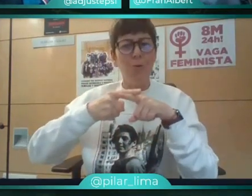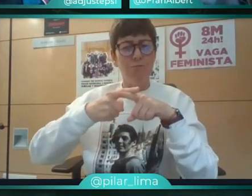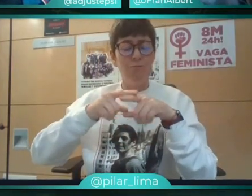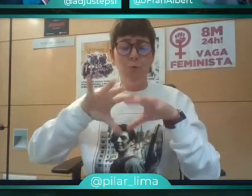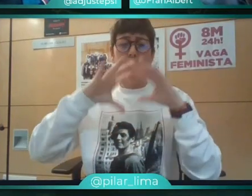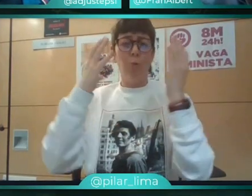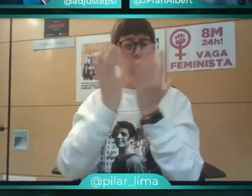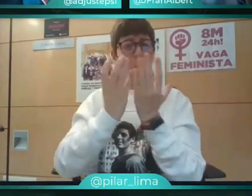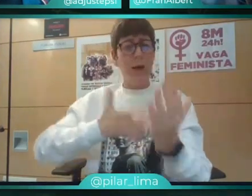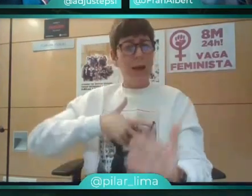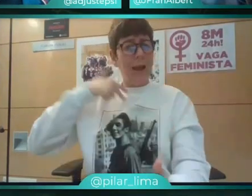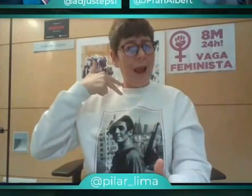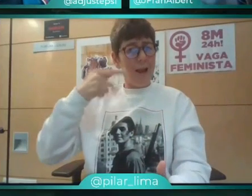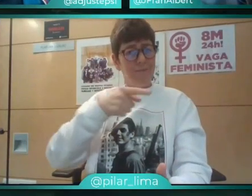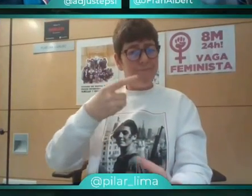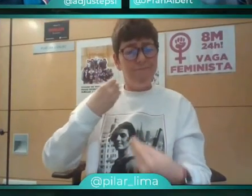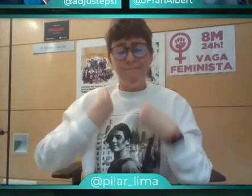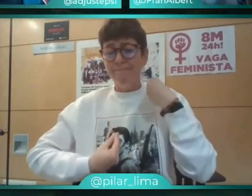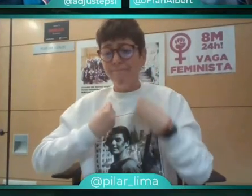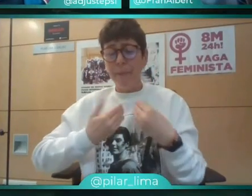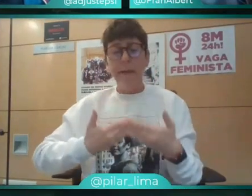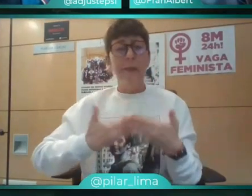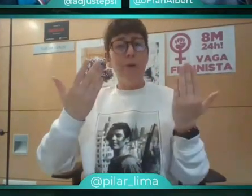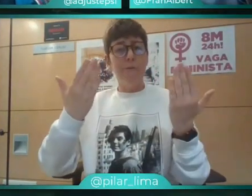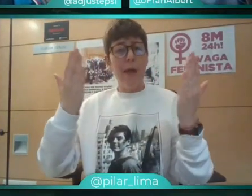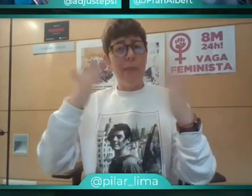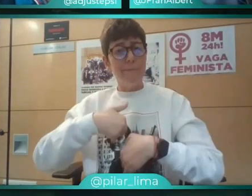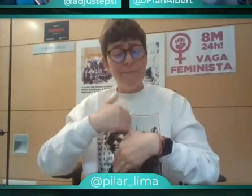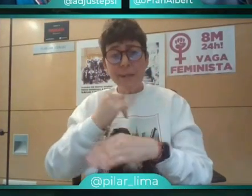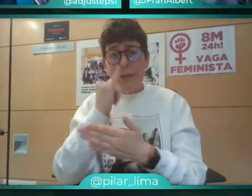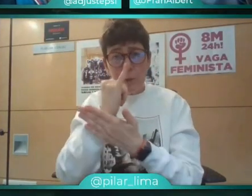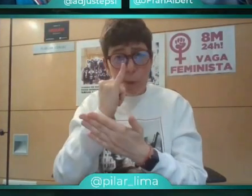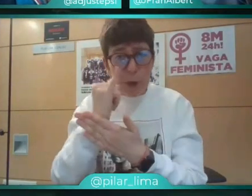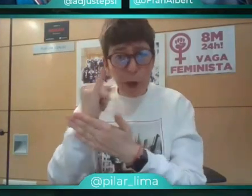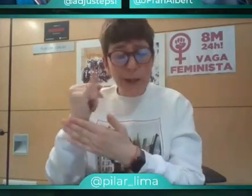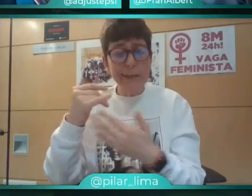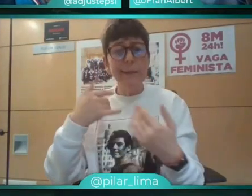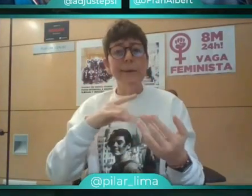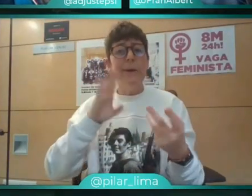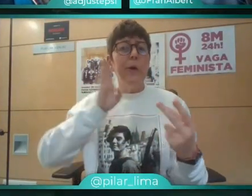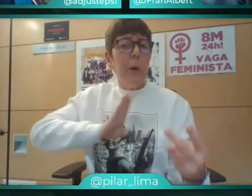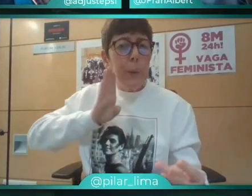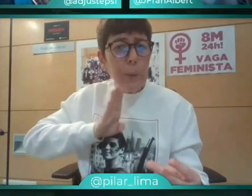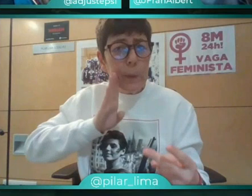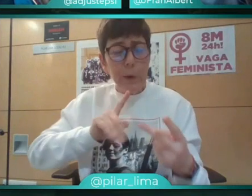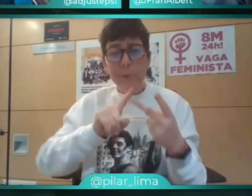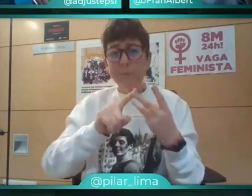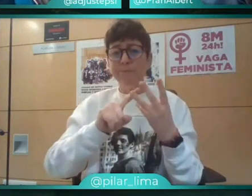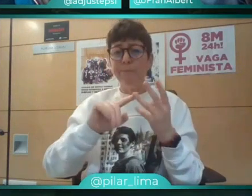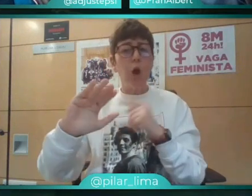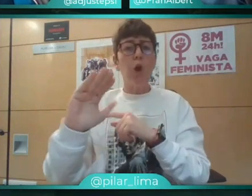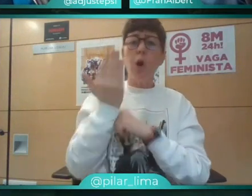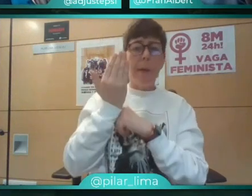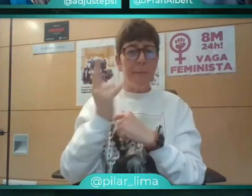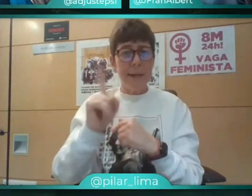y que fue totalmente compartido con el mundo el general esa gran preocupación que había esa desconfianza de las instituciones